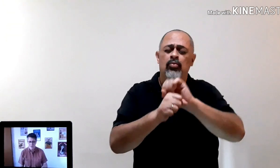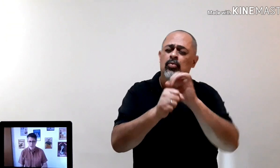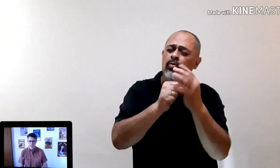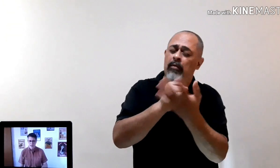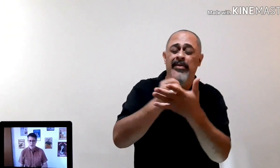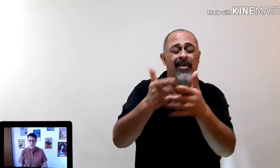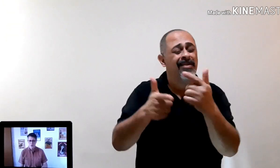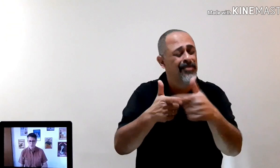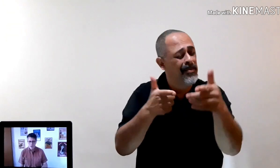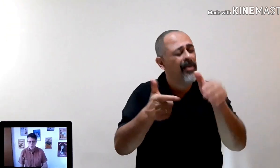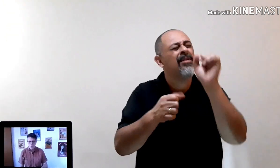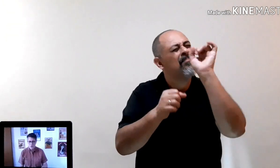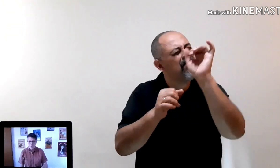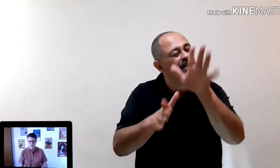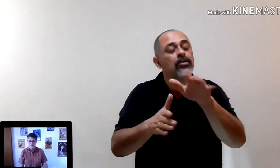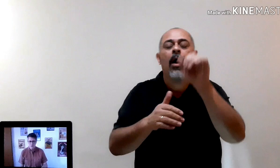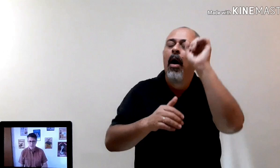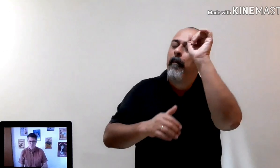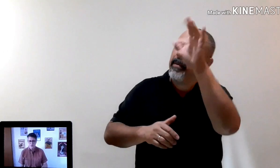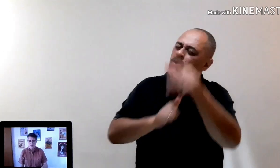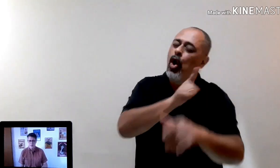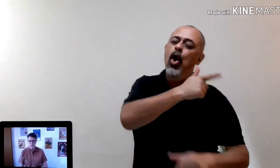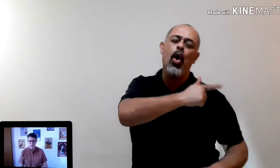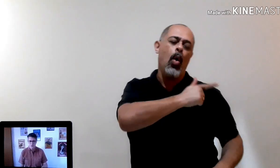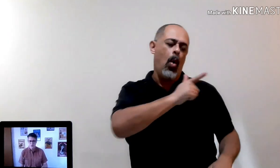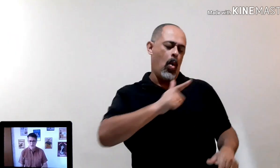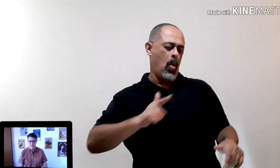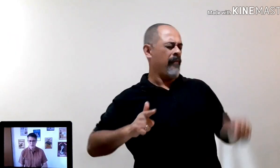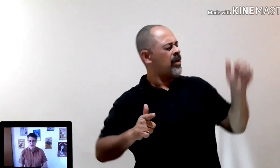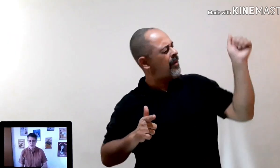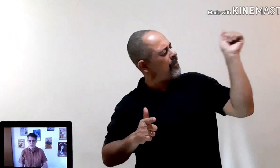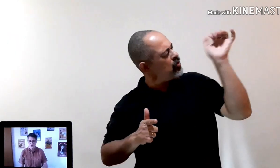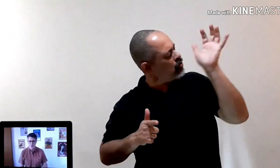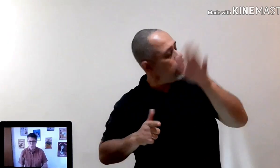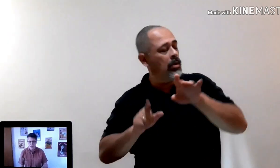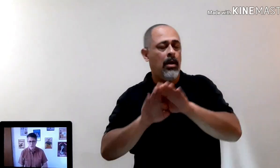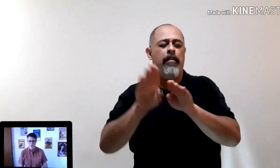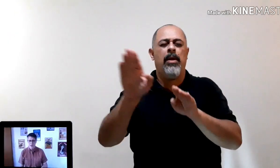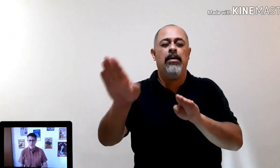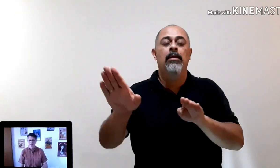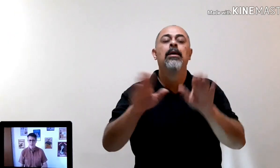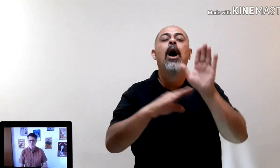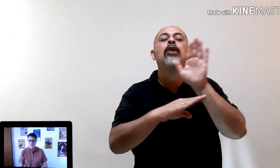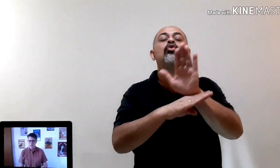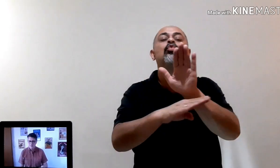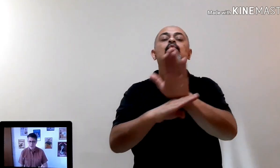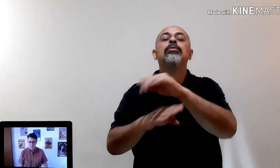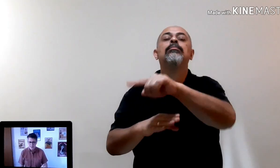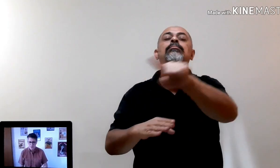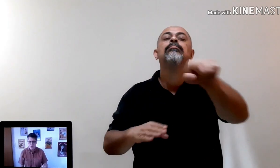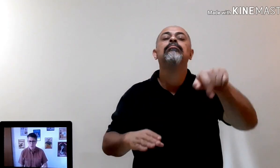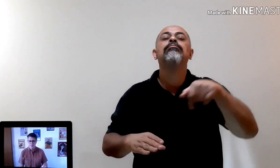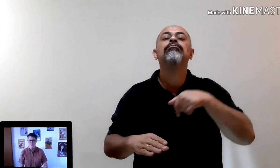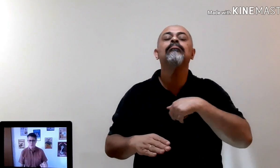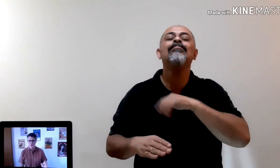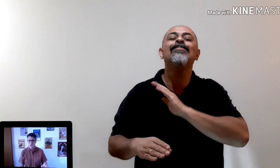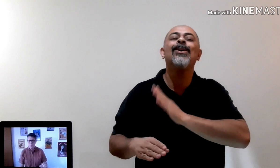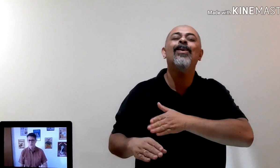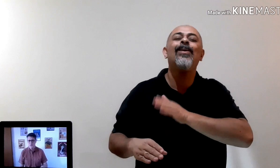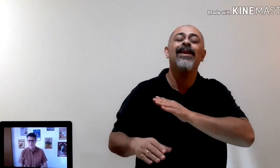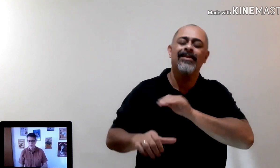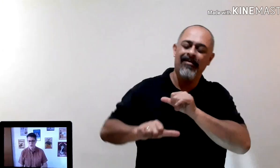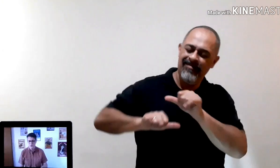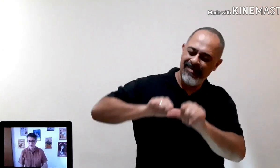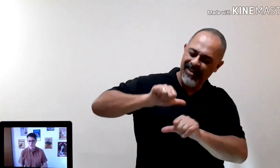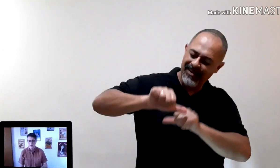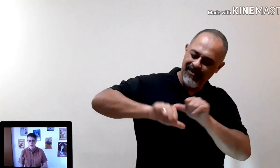nosso país e ajuda a mudar o nosso coração. Usa isso, Pai, para que o nosso coração seja transformado e cada vez mais parecido com a